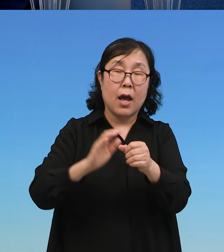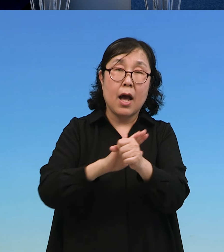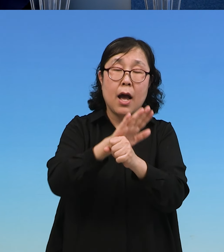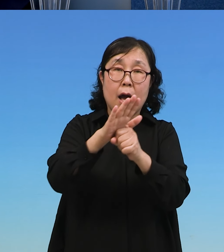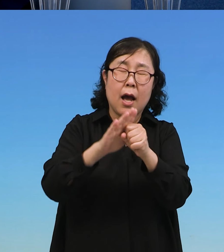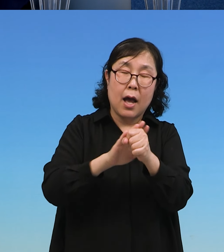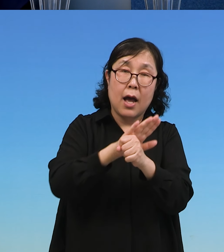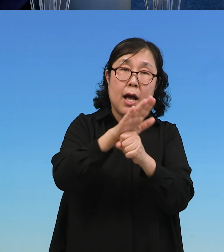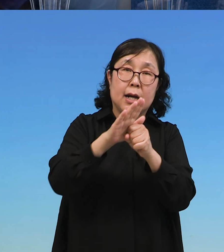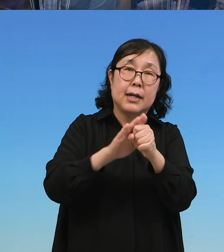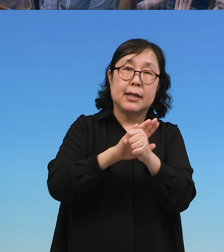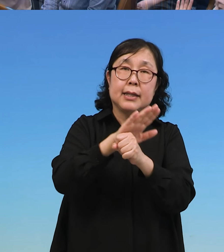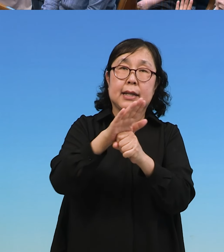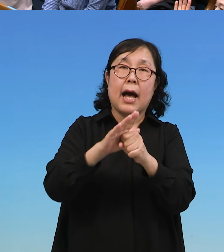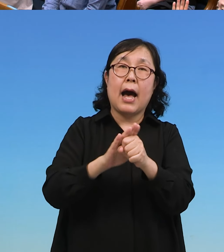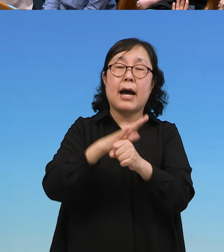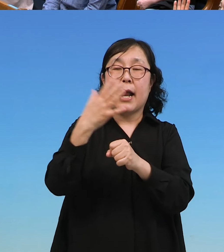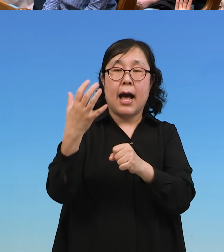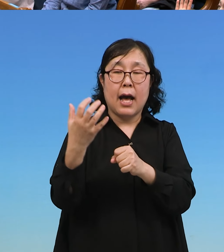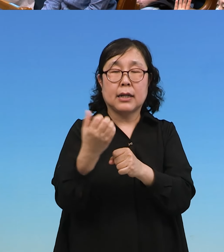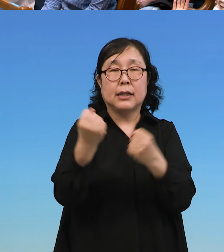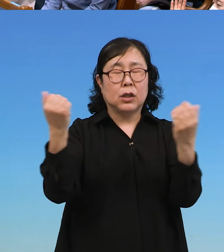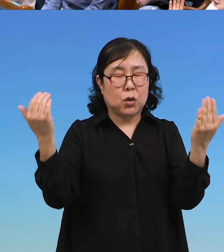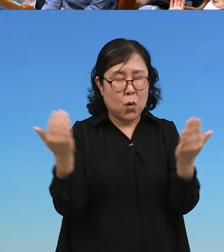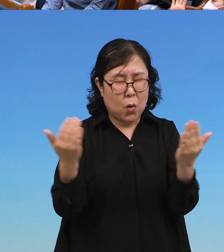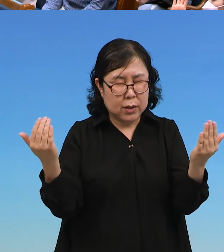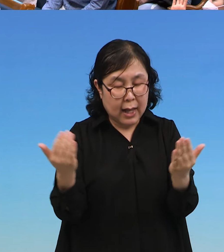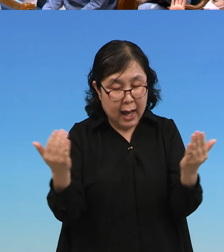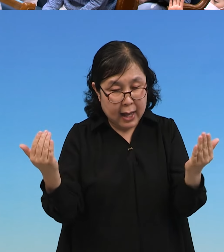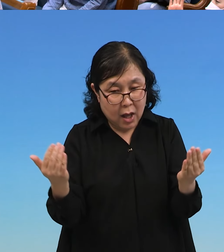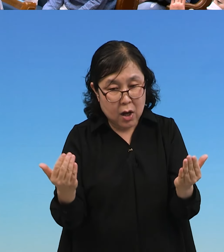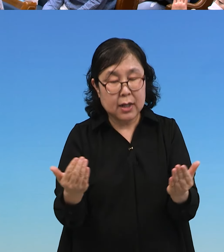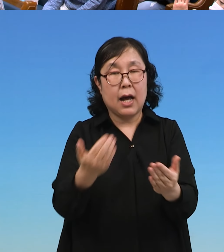사랑으로 사역하리라.